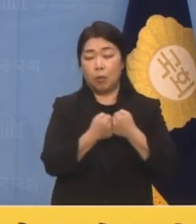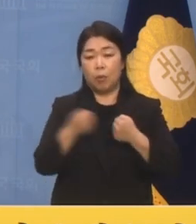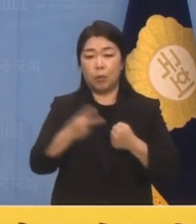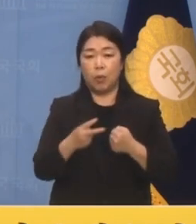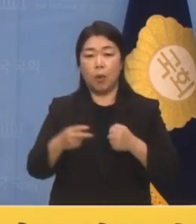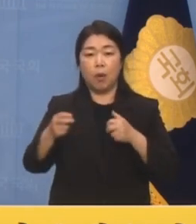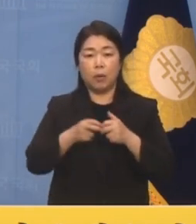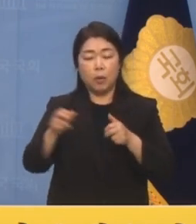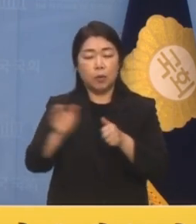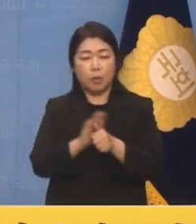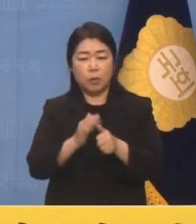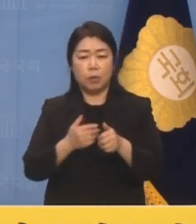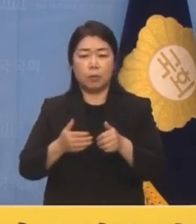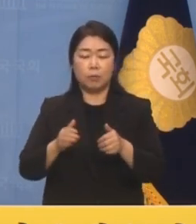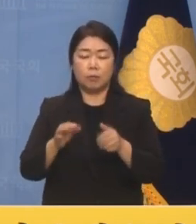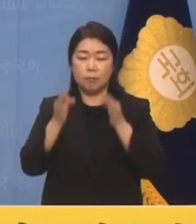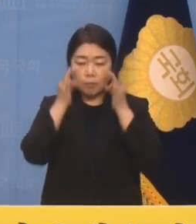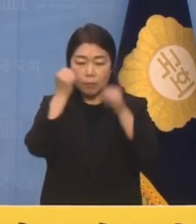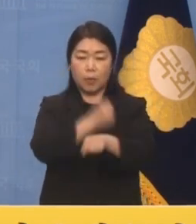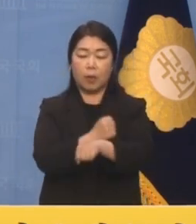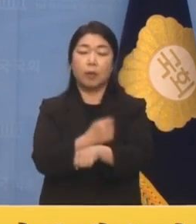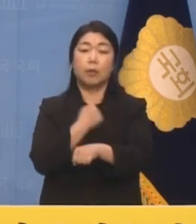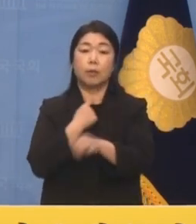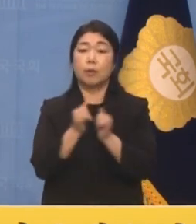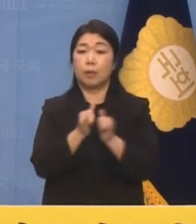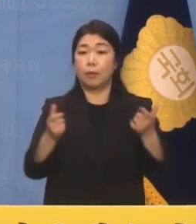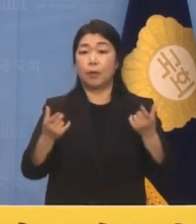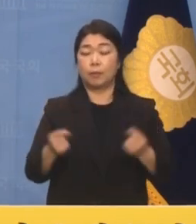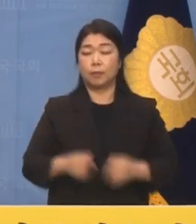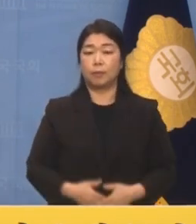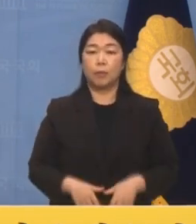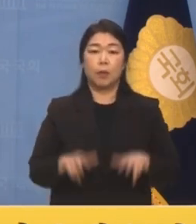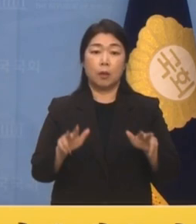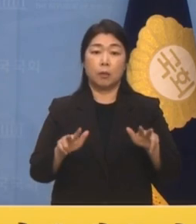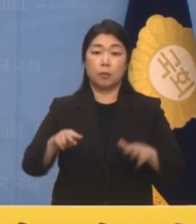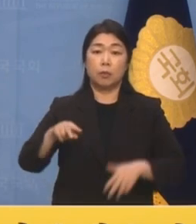최일선에서 고군분투하고 계신 분입니다. 현재도